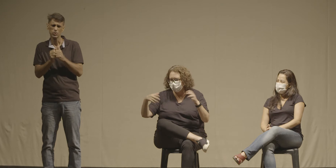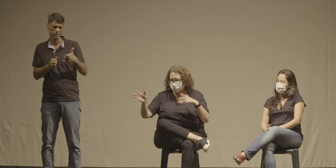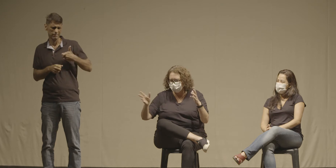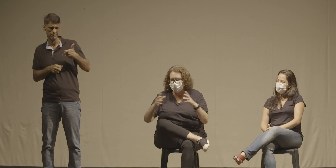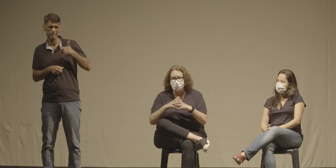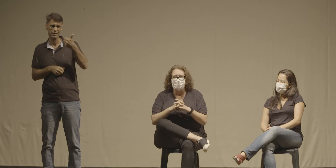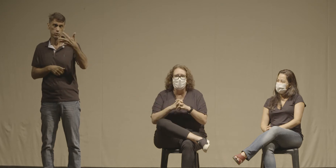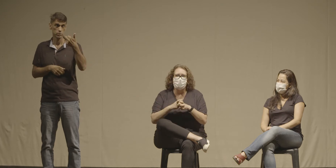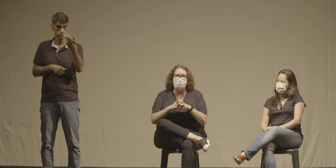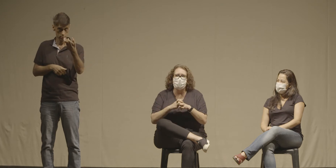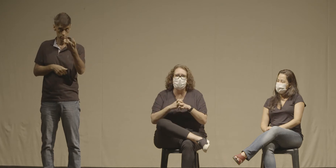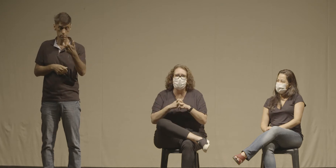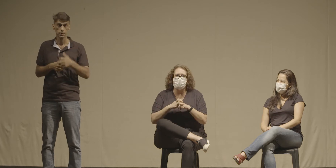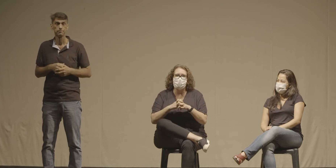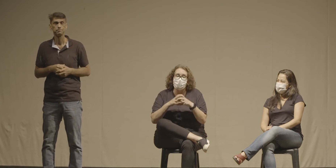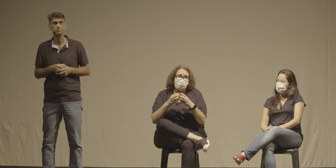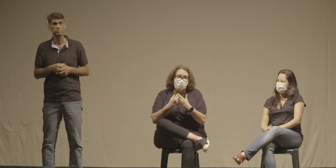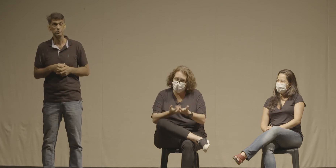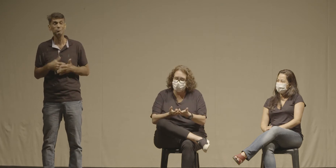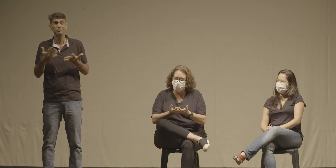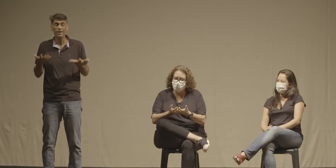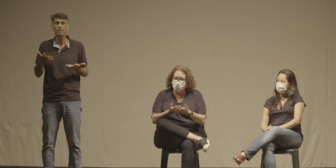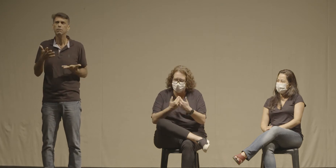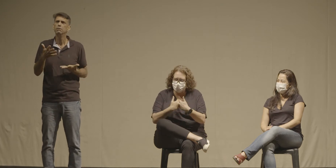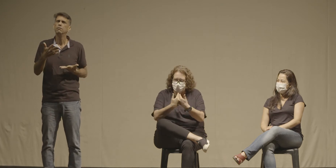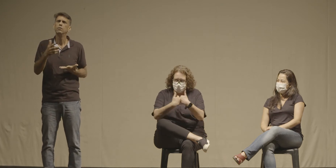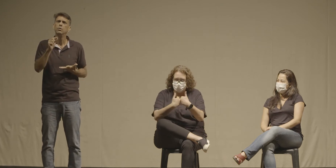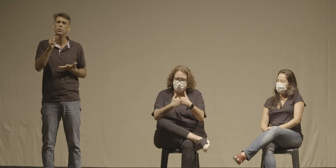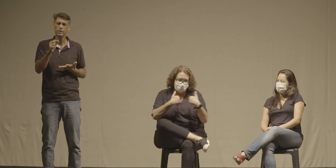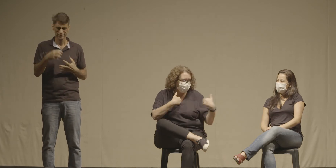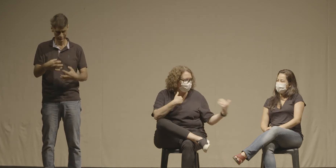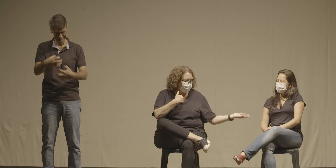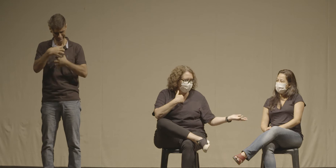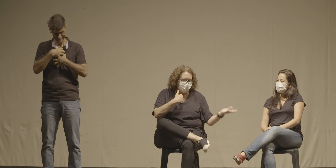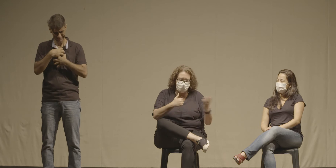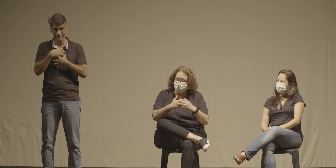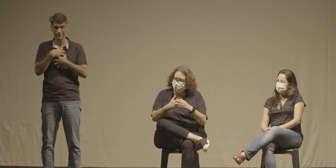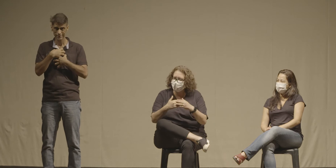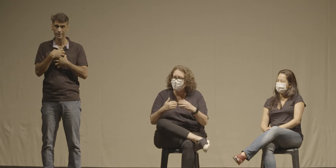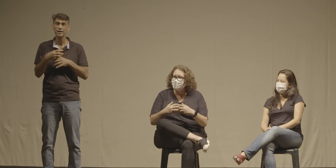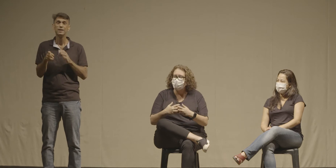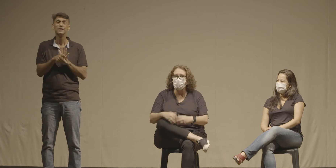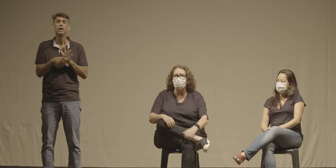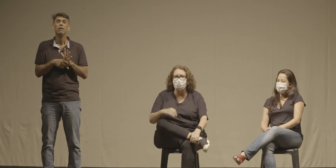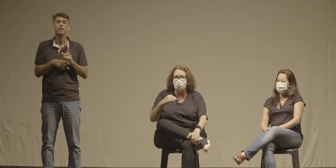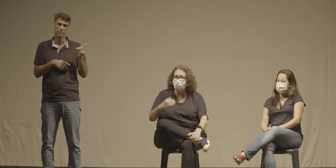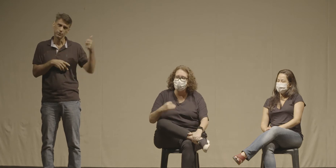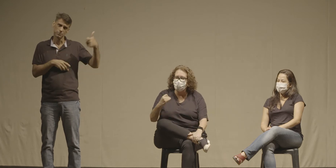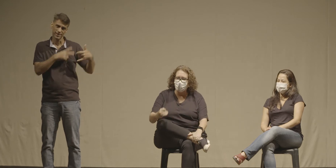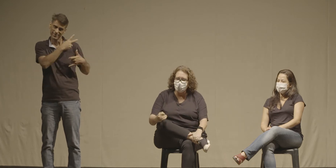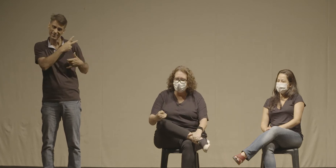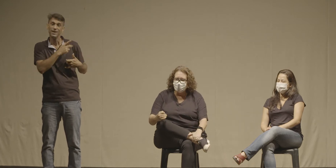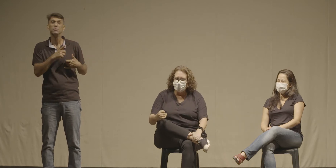14, 15 anos, né? E, então, isso assim, o que eu senti particularmente, a Ellen vai falar ela, foi emoção à